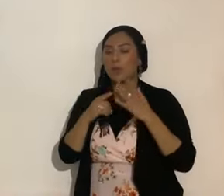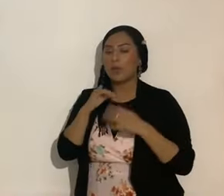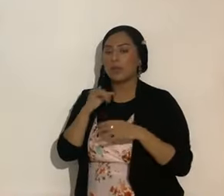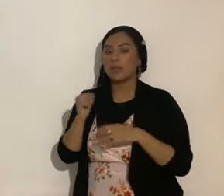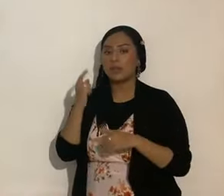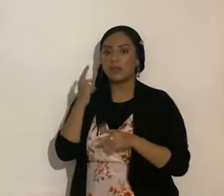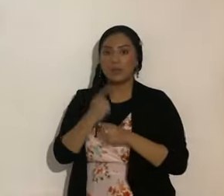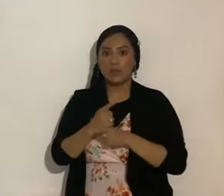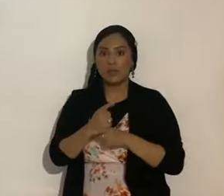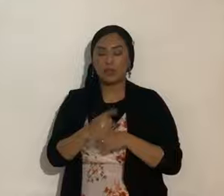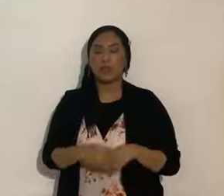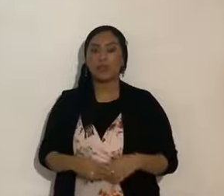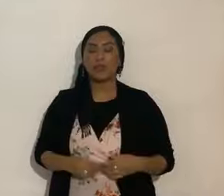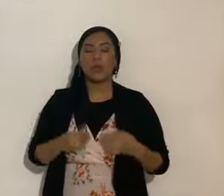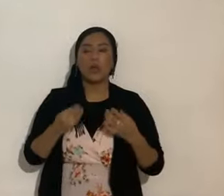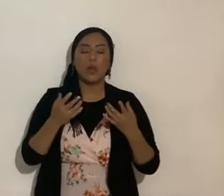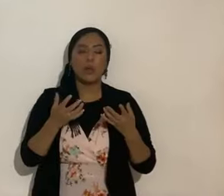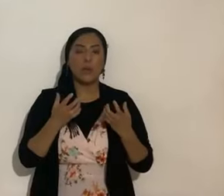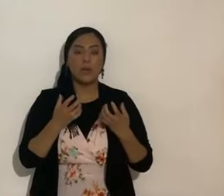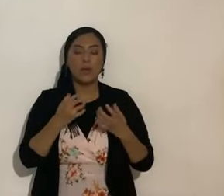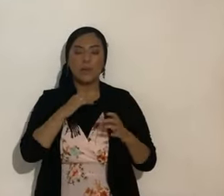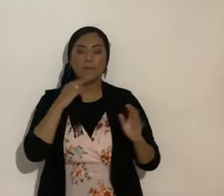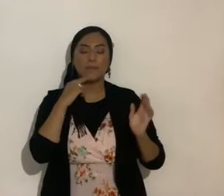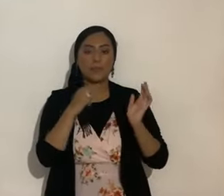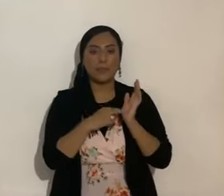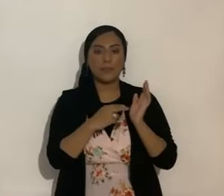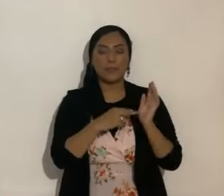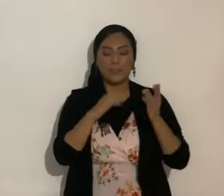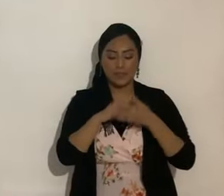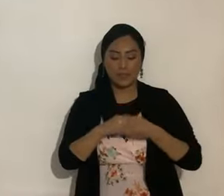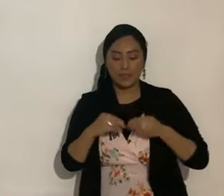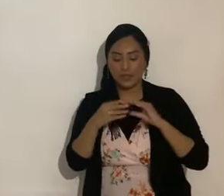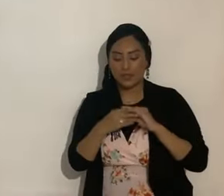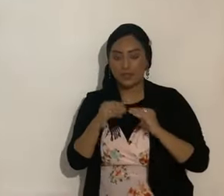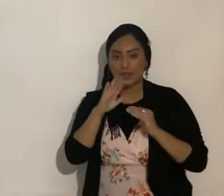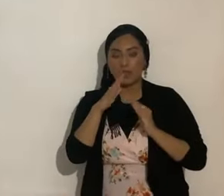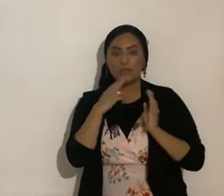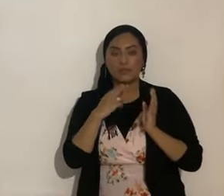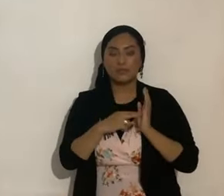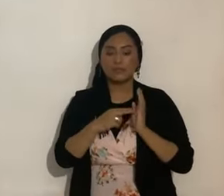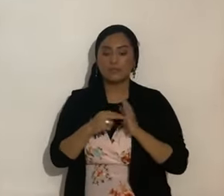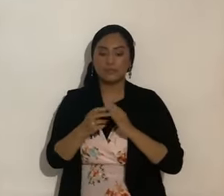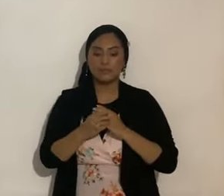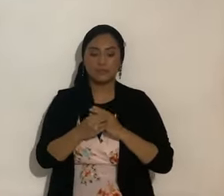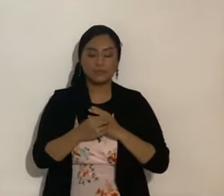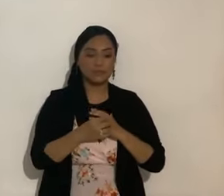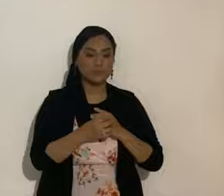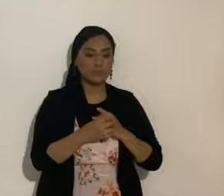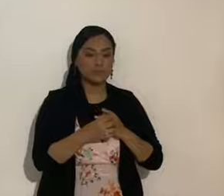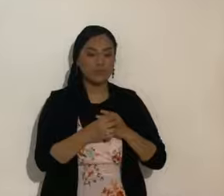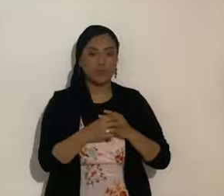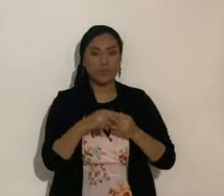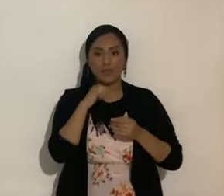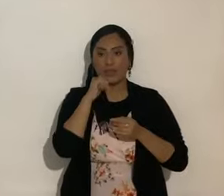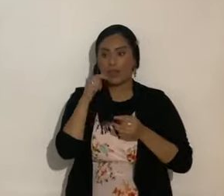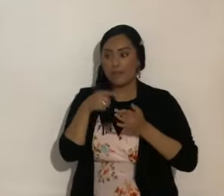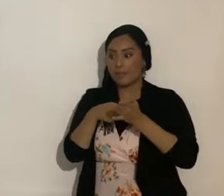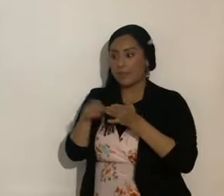justo. Me gustaría que eso, anotaran esta frase en sus apuntes. No los contrató por una